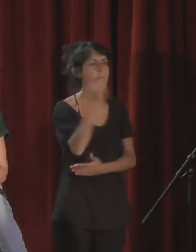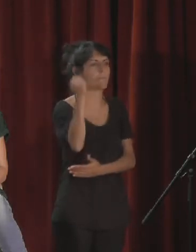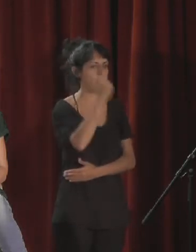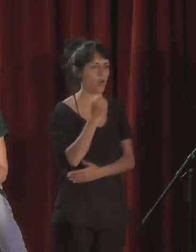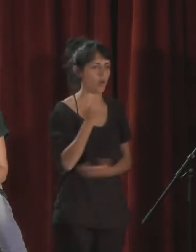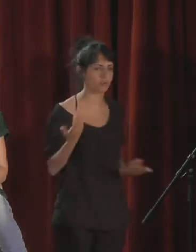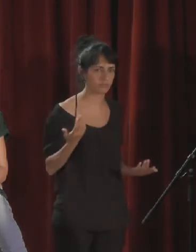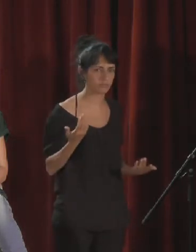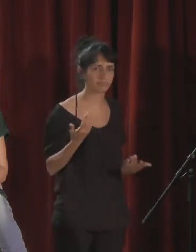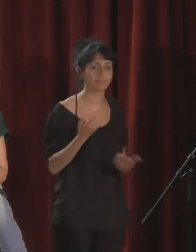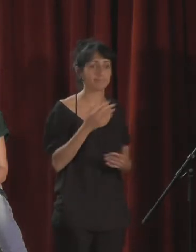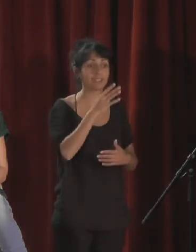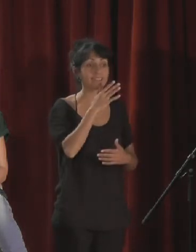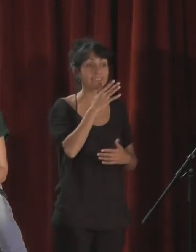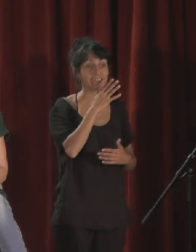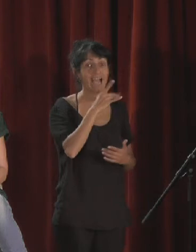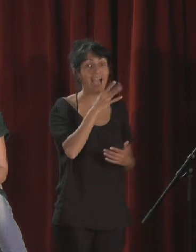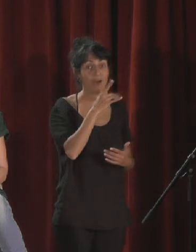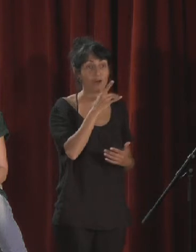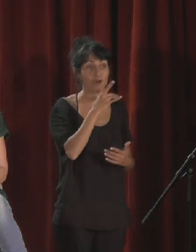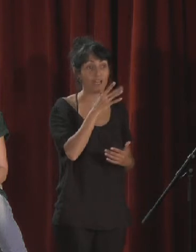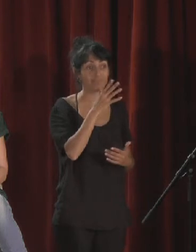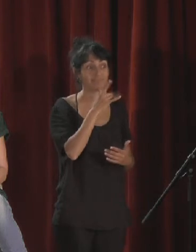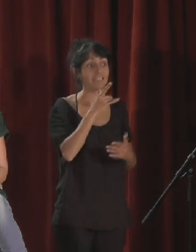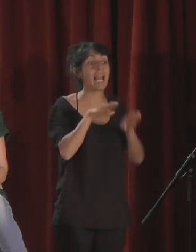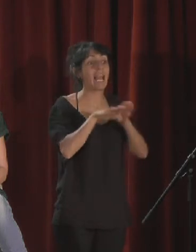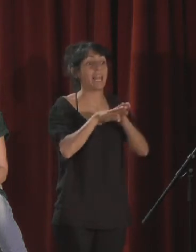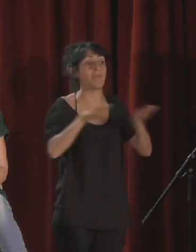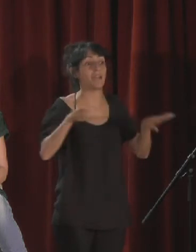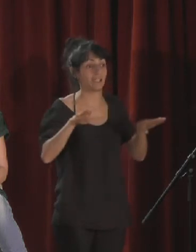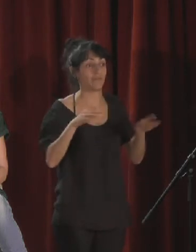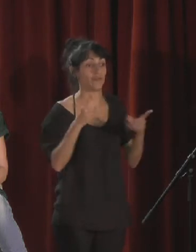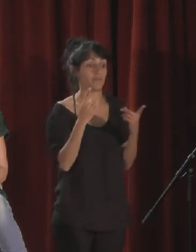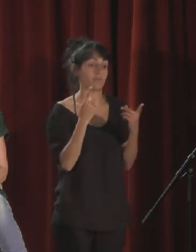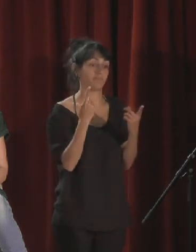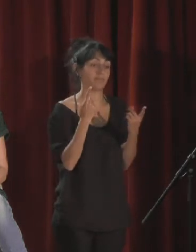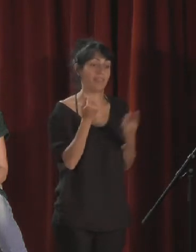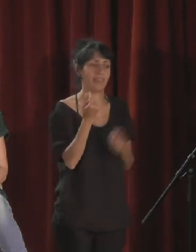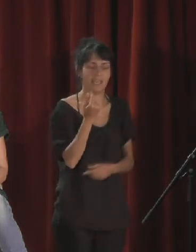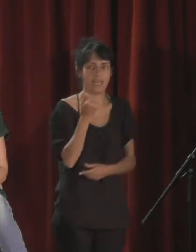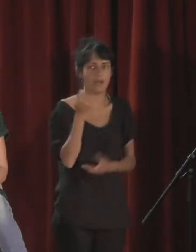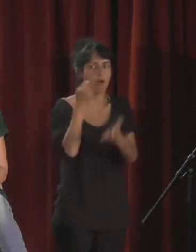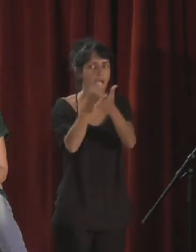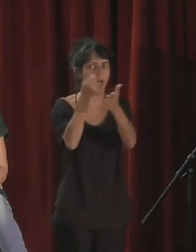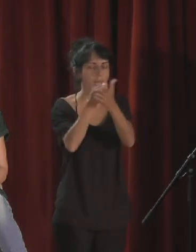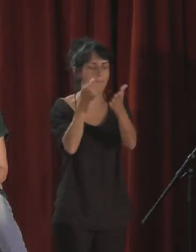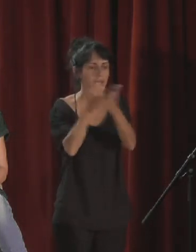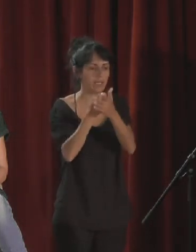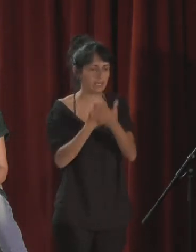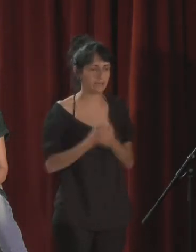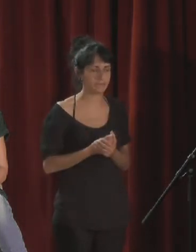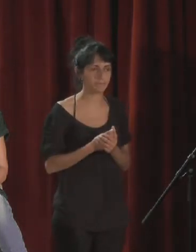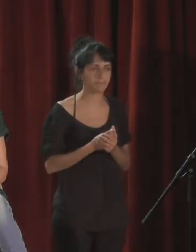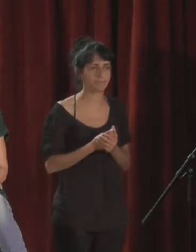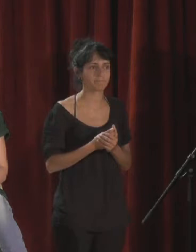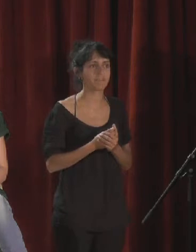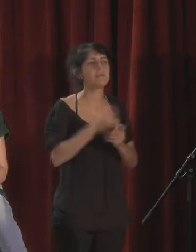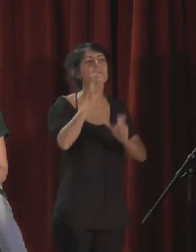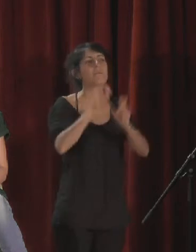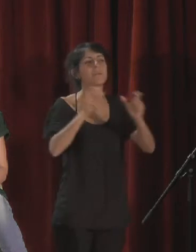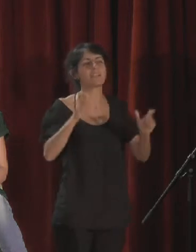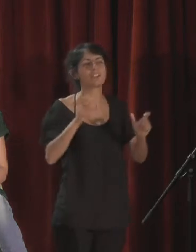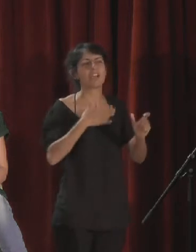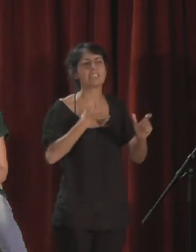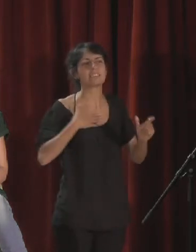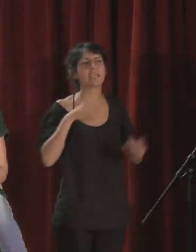o goberno, sino a plataforma pola Auditoría Cidadá da Débeda. Eses son os salvapatrias. Eses son os